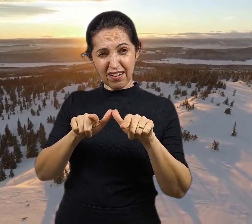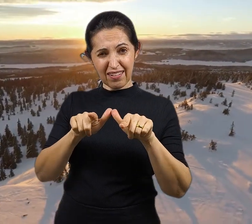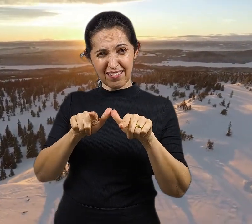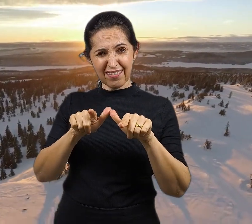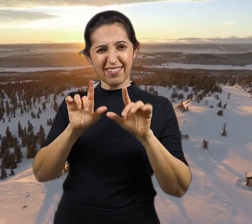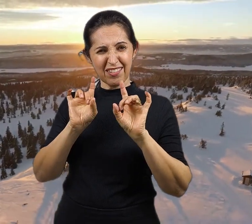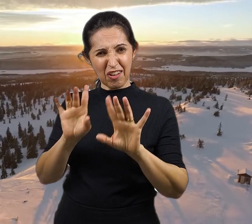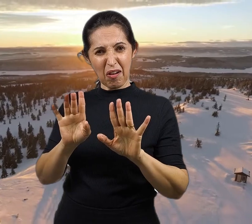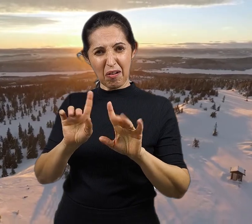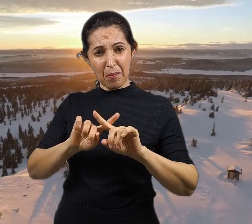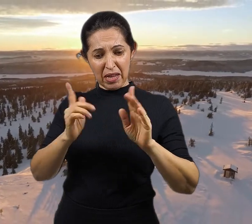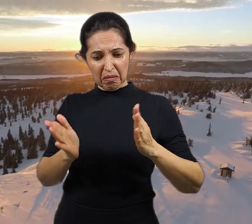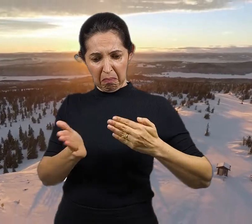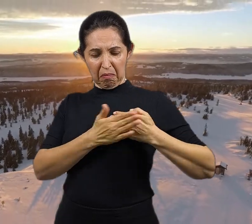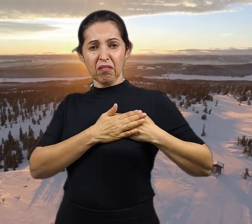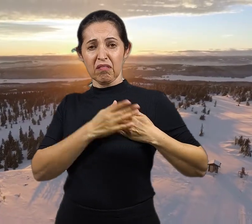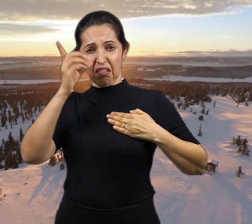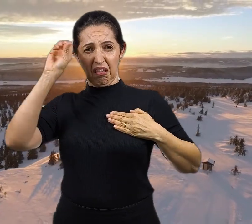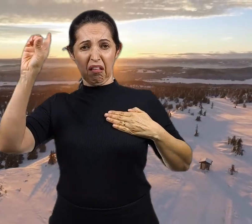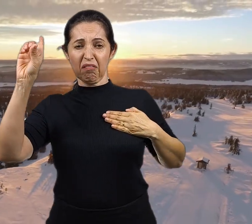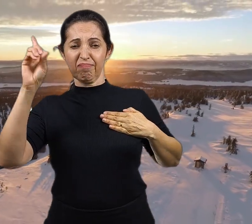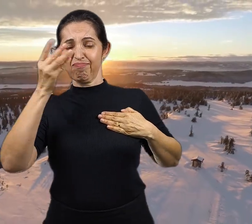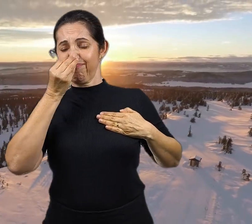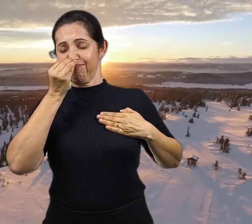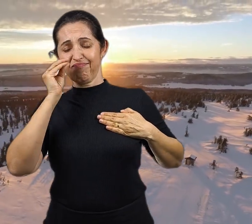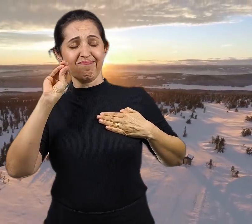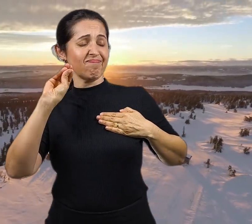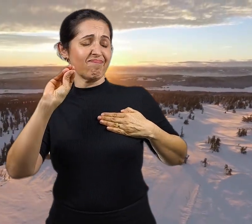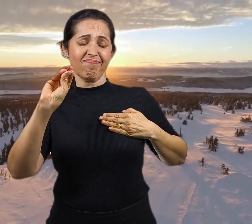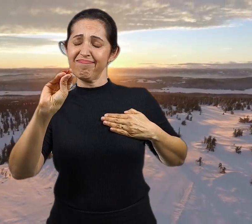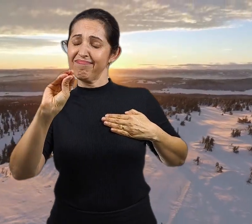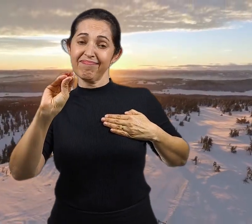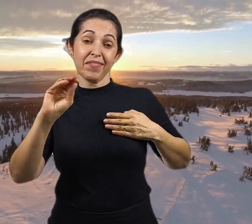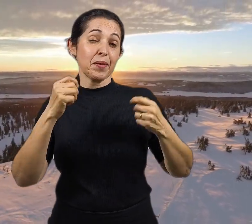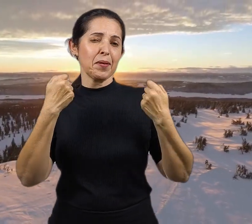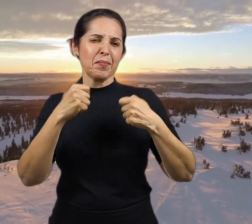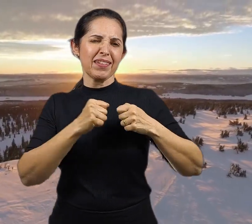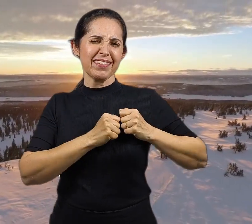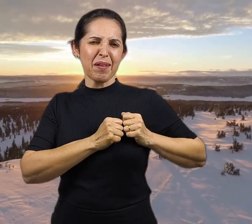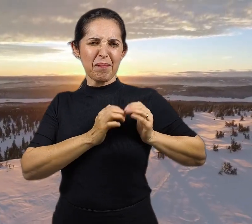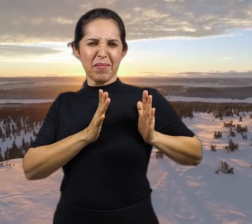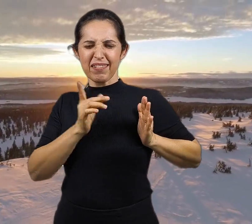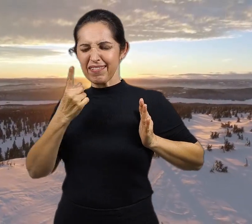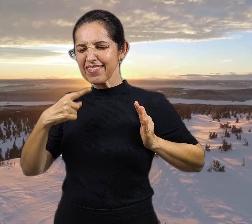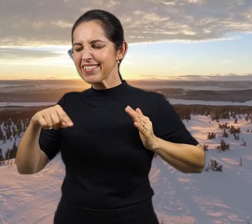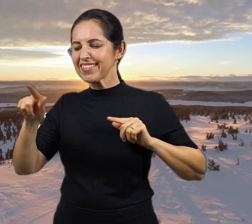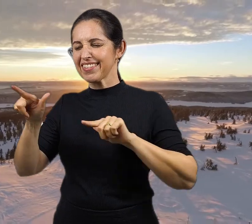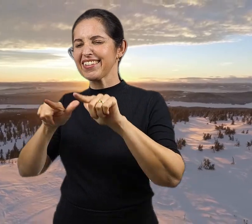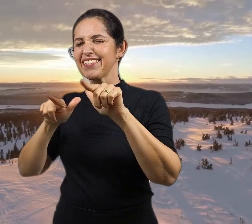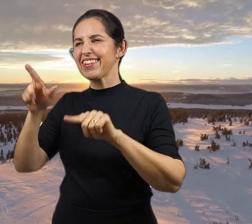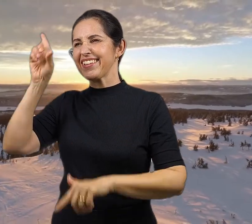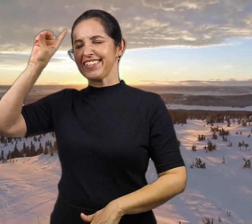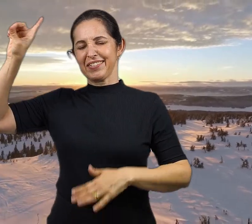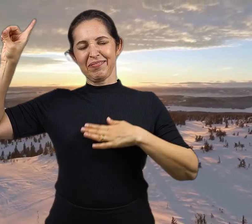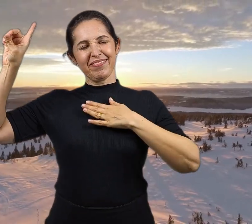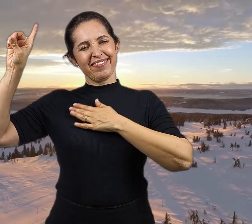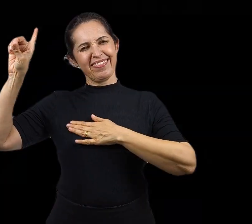desprezado por Ele se a nossa vida não estiver bem. É o que Ele diz. Esforçar, os verbos